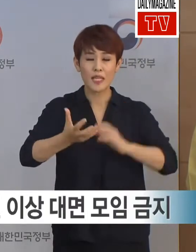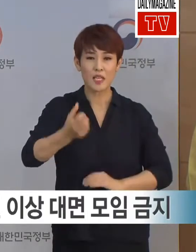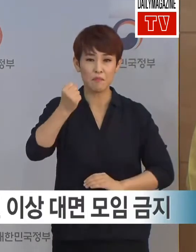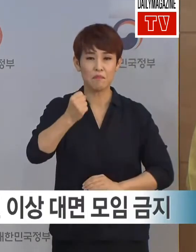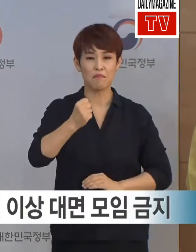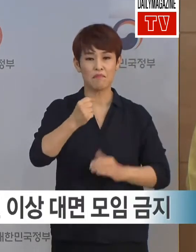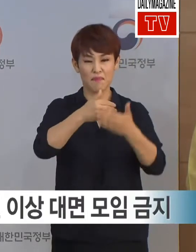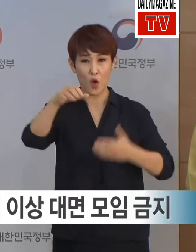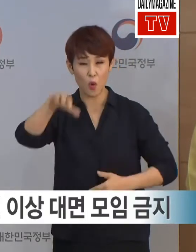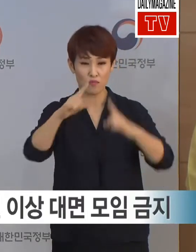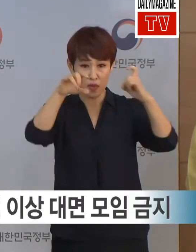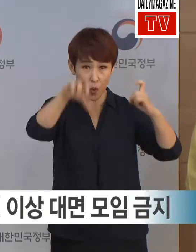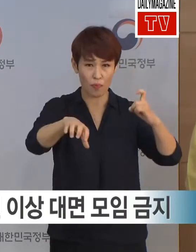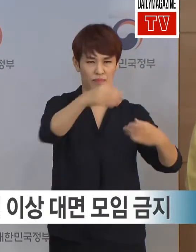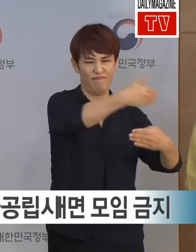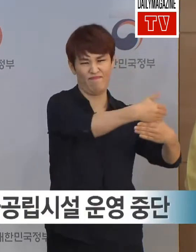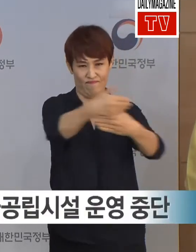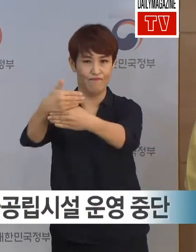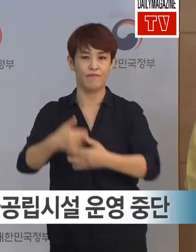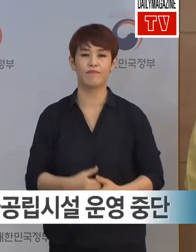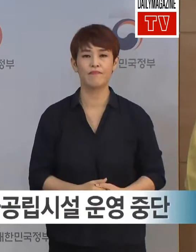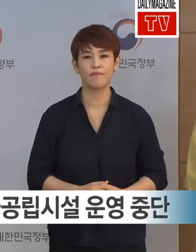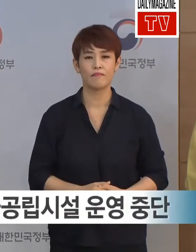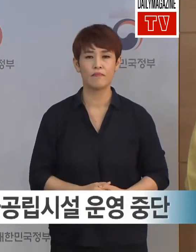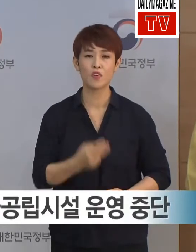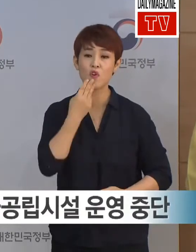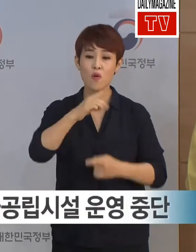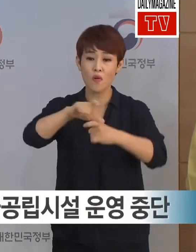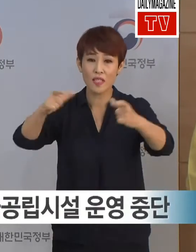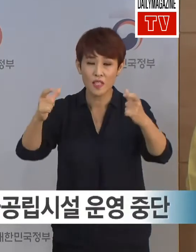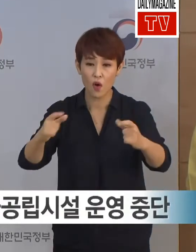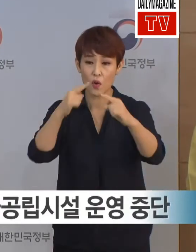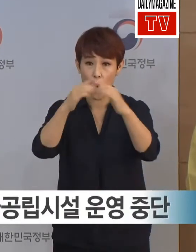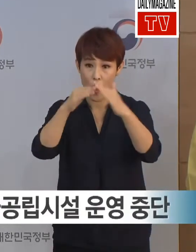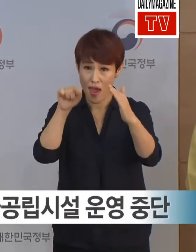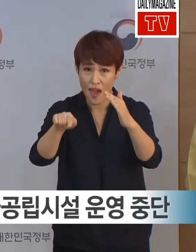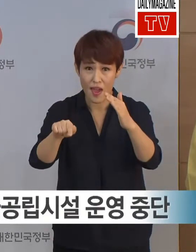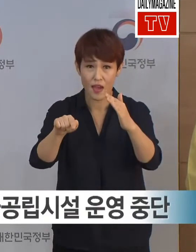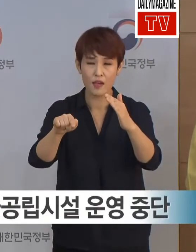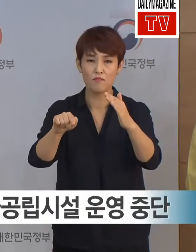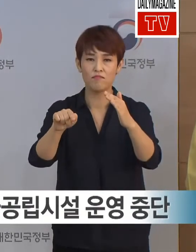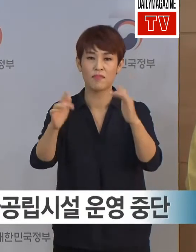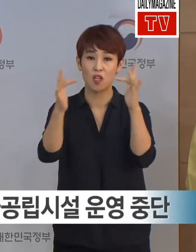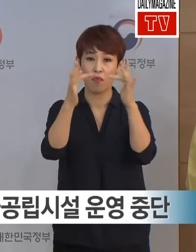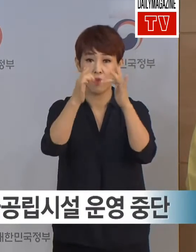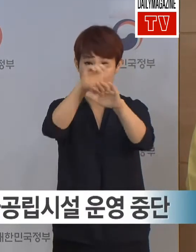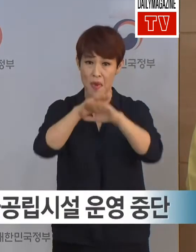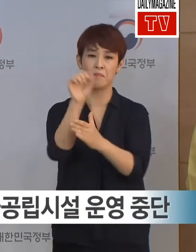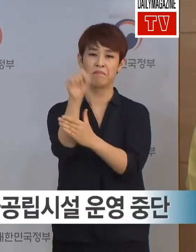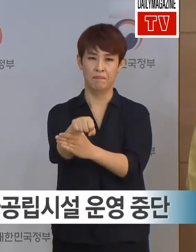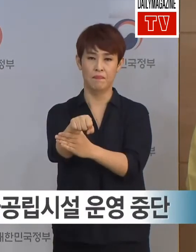운영도 중단합니다. 특히 수도권 소재 교회에 대해서는 비대면